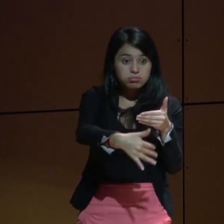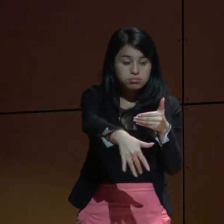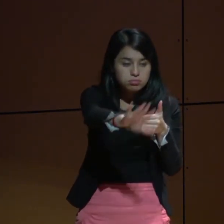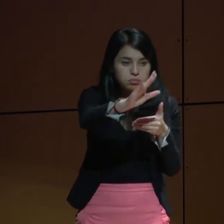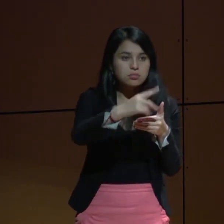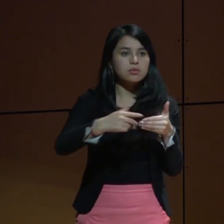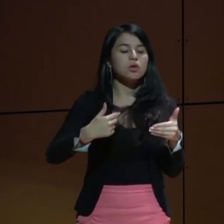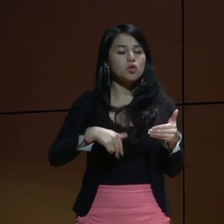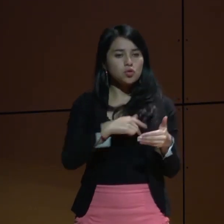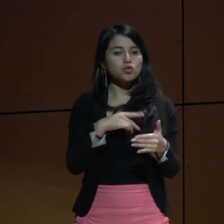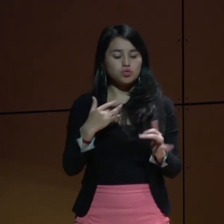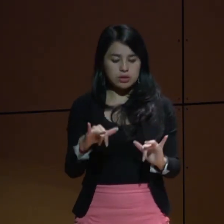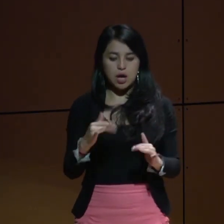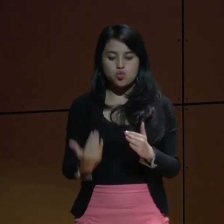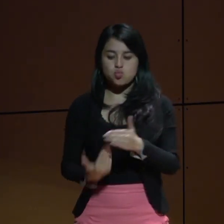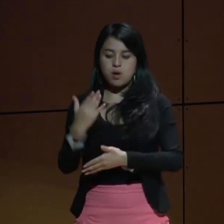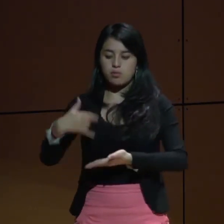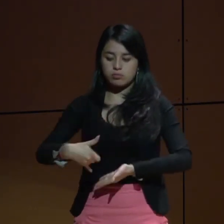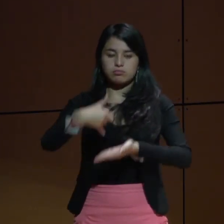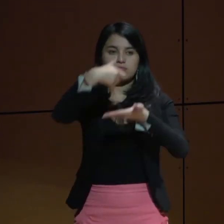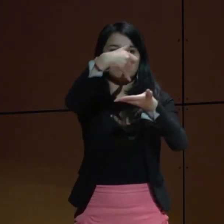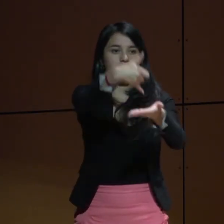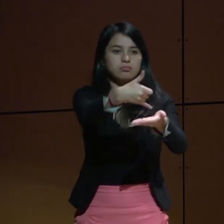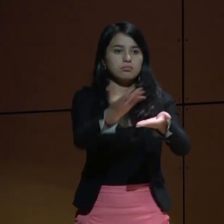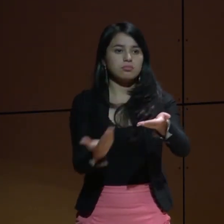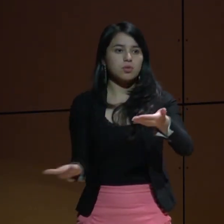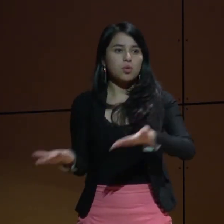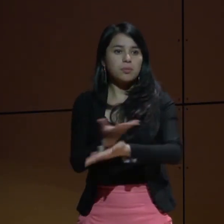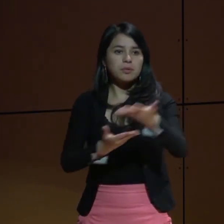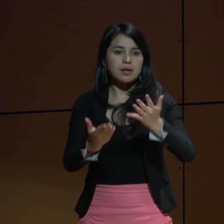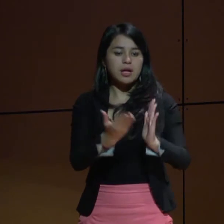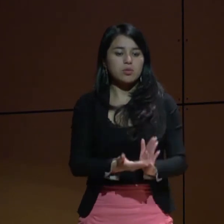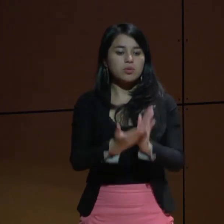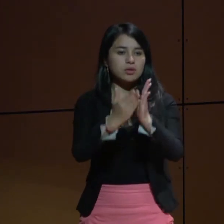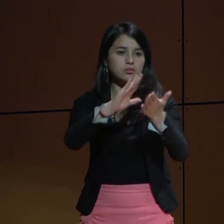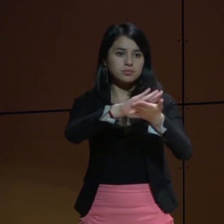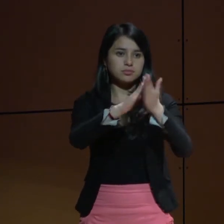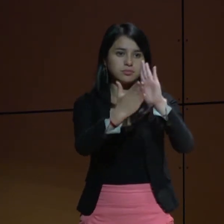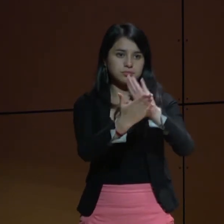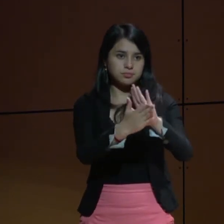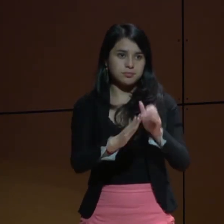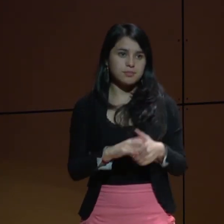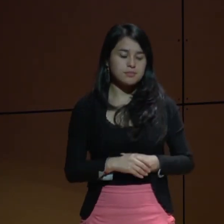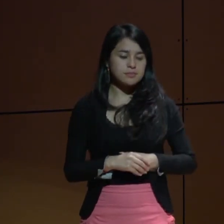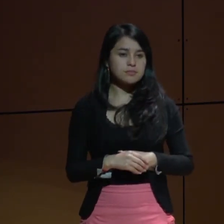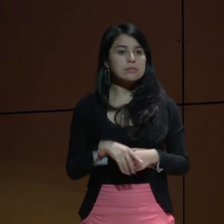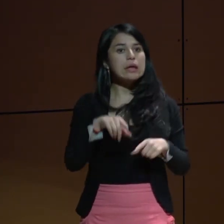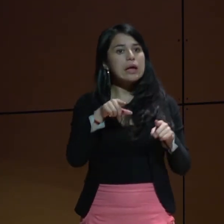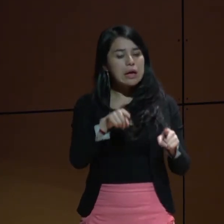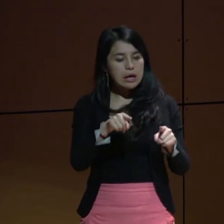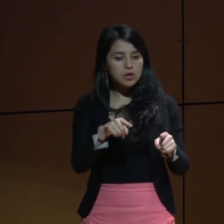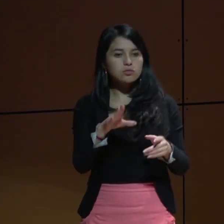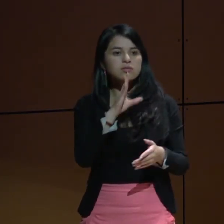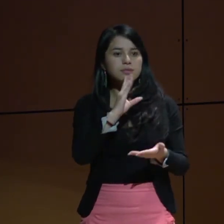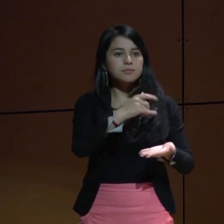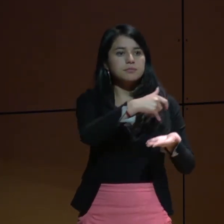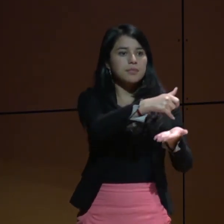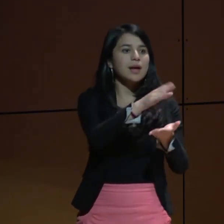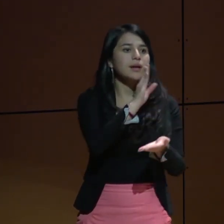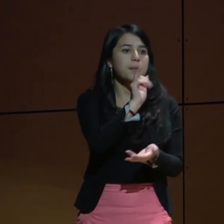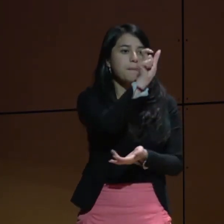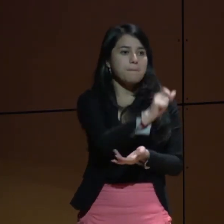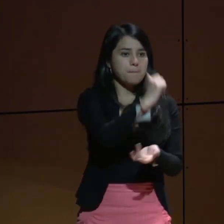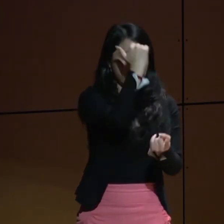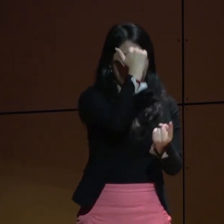tendremos el premio Compartir Educación para la Paz, que le será otorgado a un